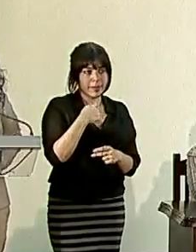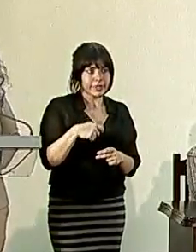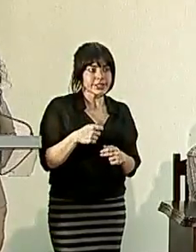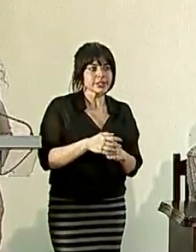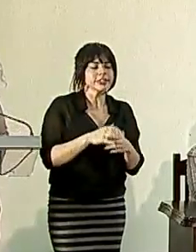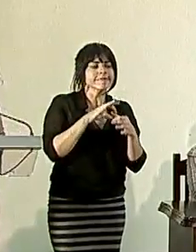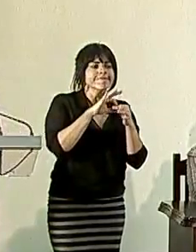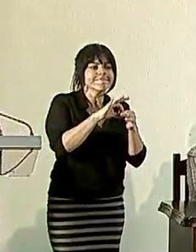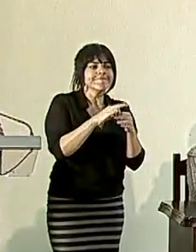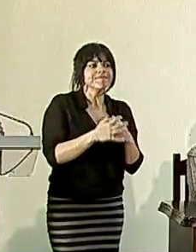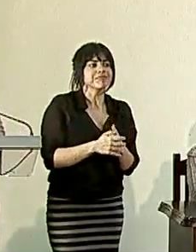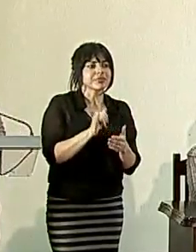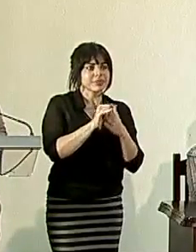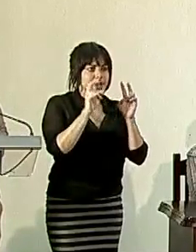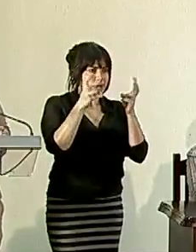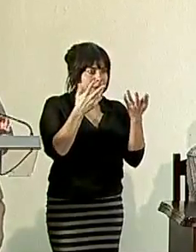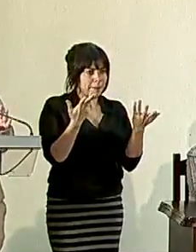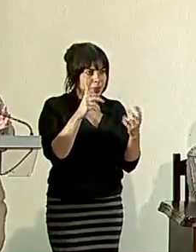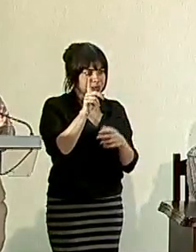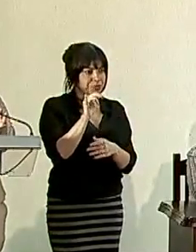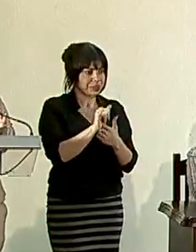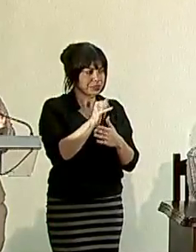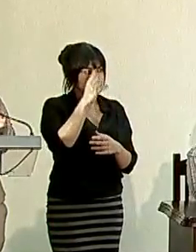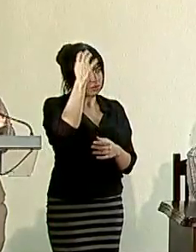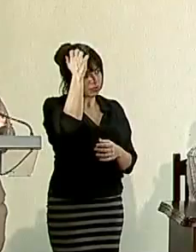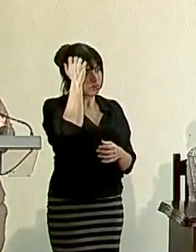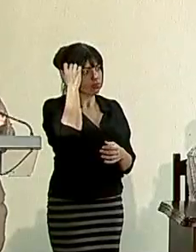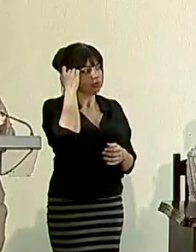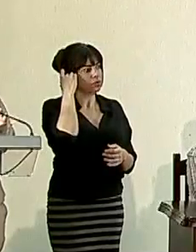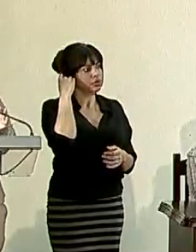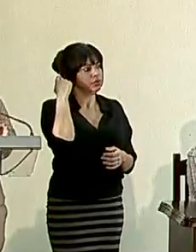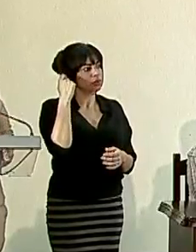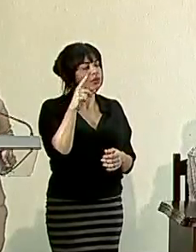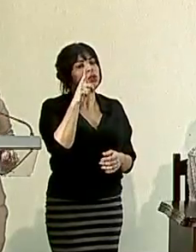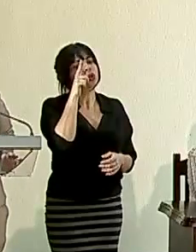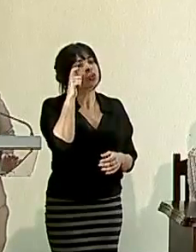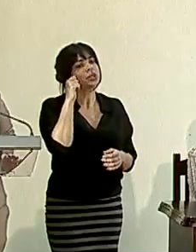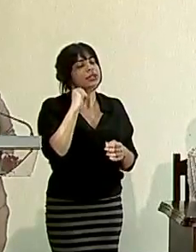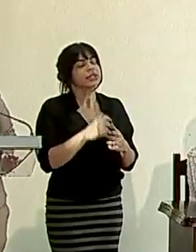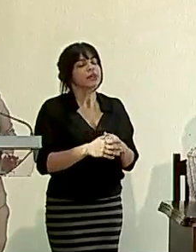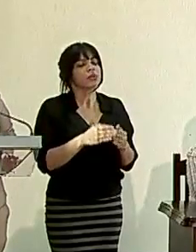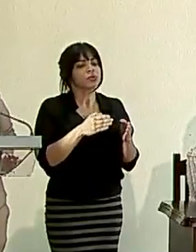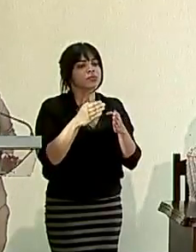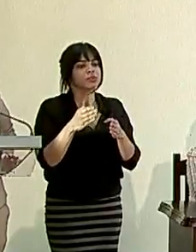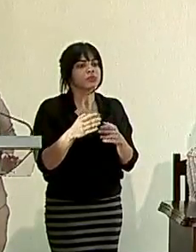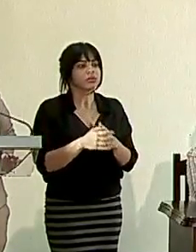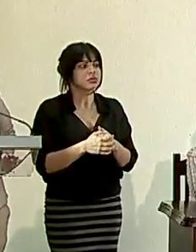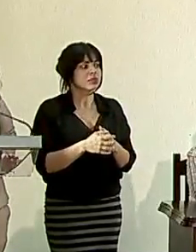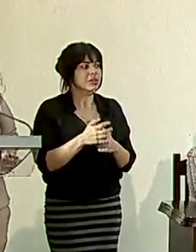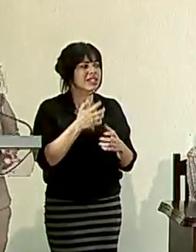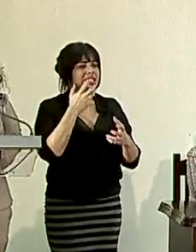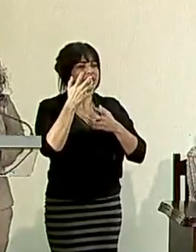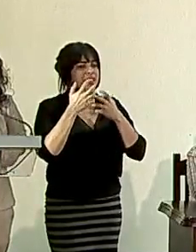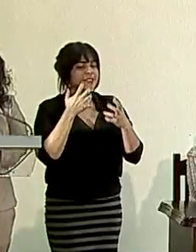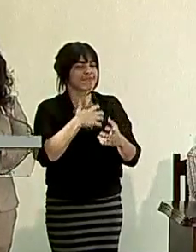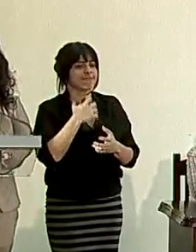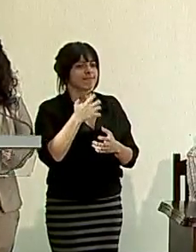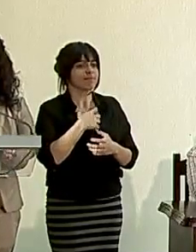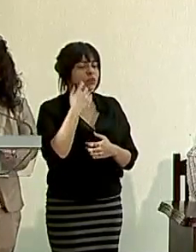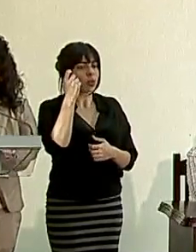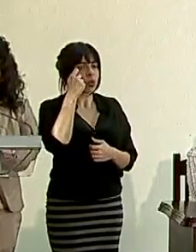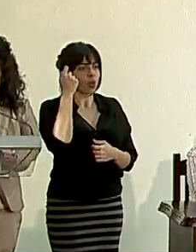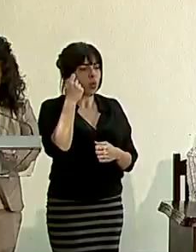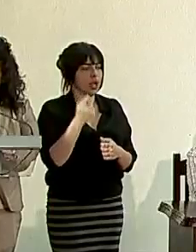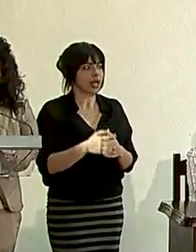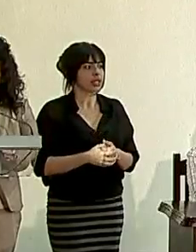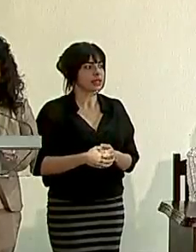presidencia sobre este tema. Esa sería mi primera consulta. Y don Luis Guillermo, el grito de guerra se oye en Guanacaste. El 10